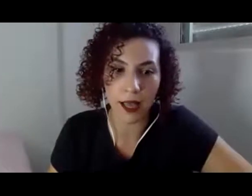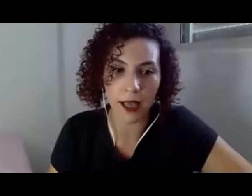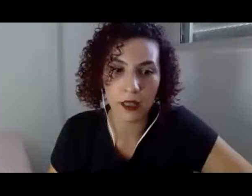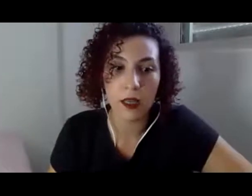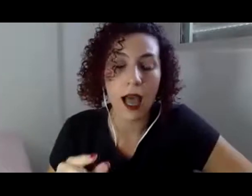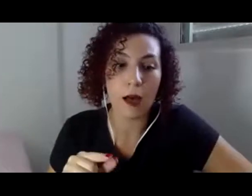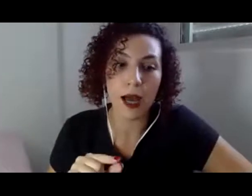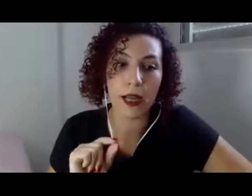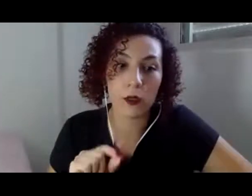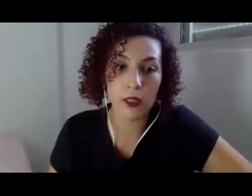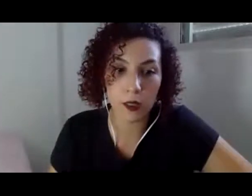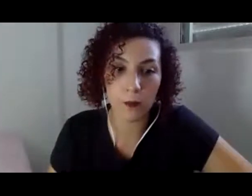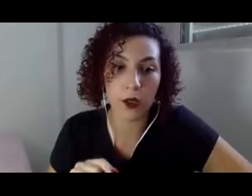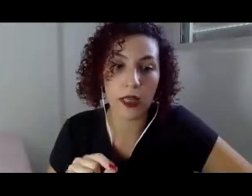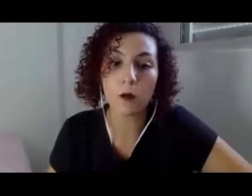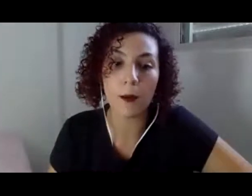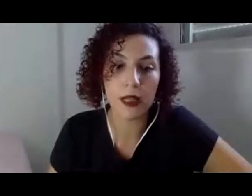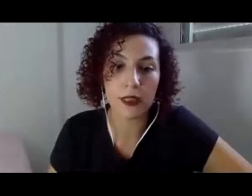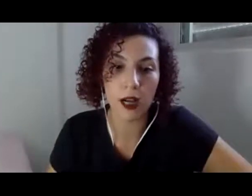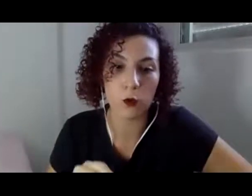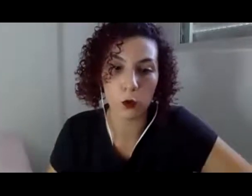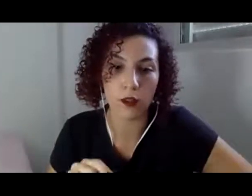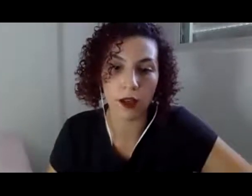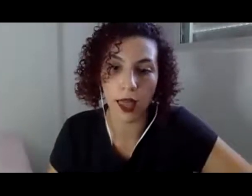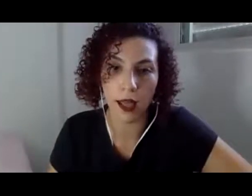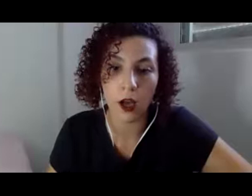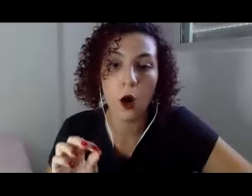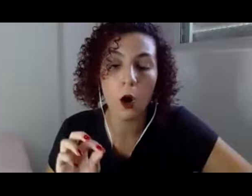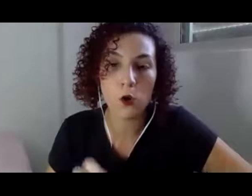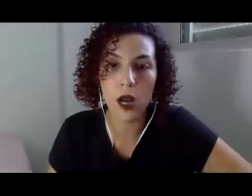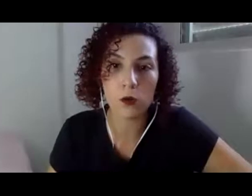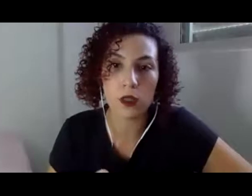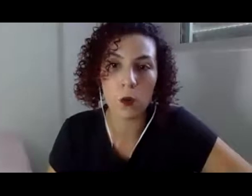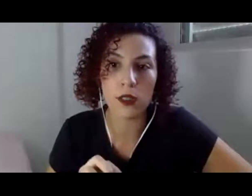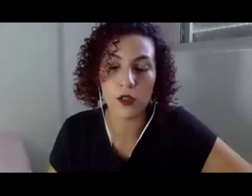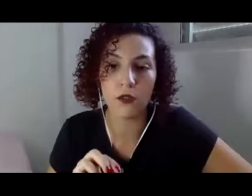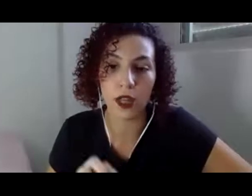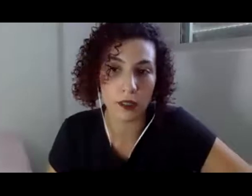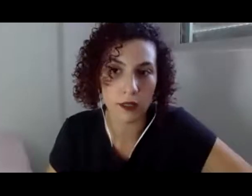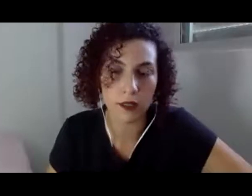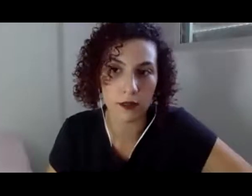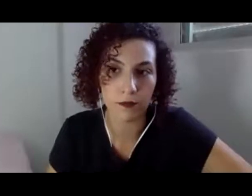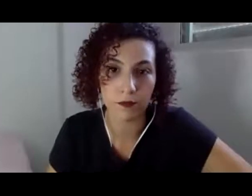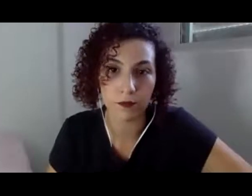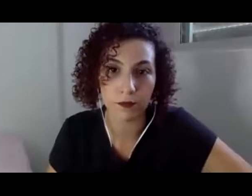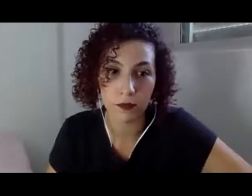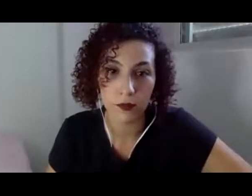a falar. Amarelo, sim, porque não dá para ensinar um surdo a falar. Ou não, são coisas